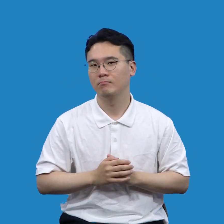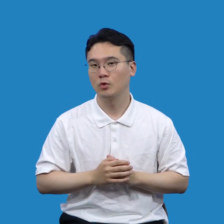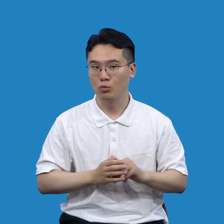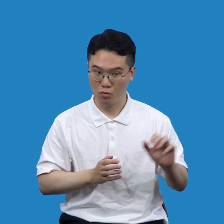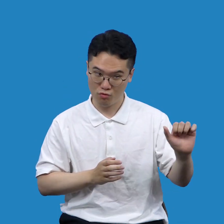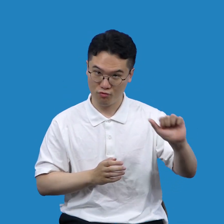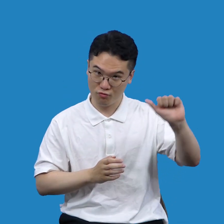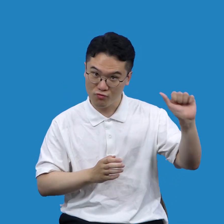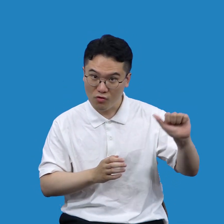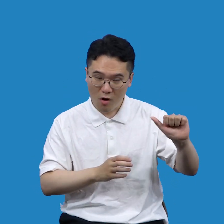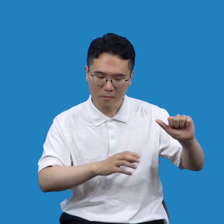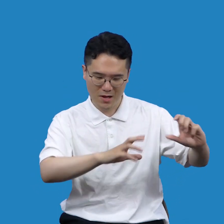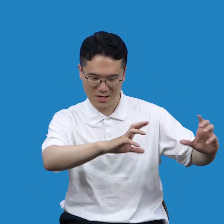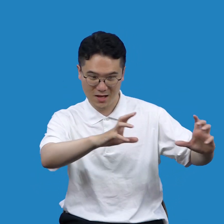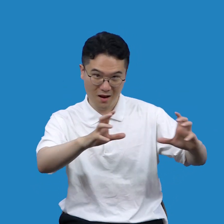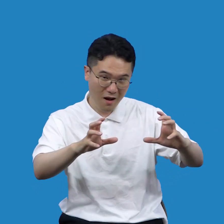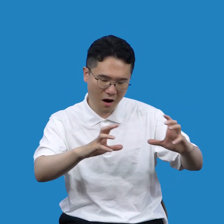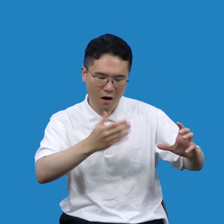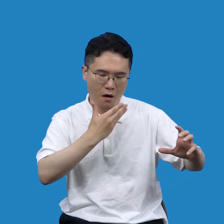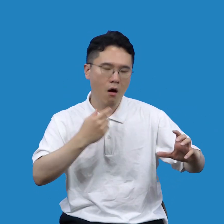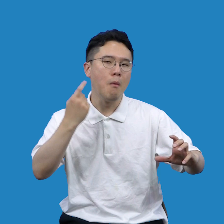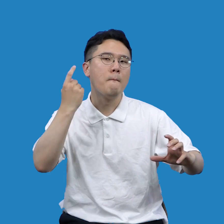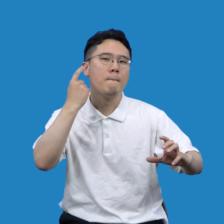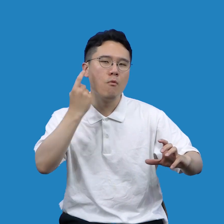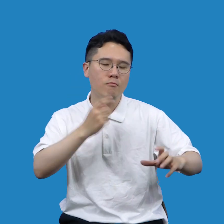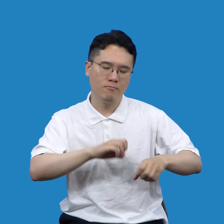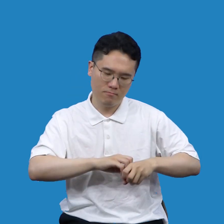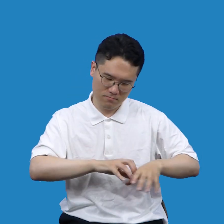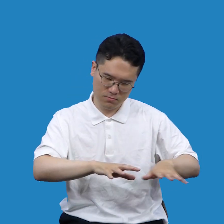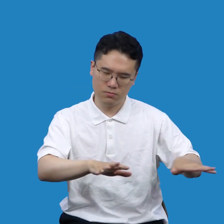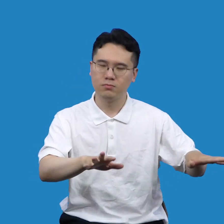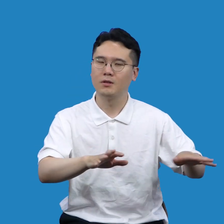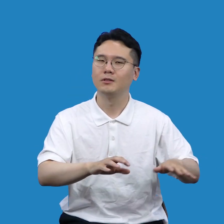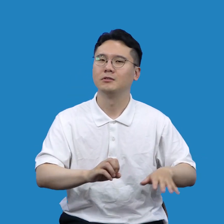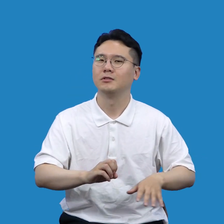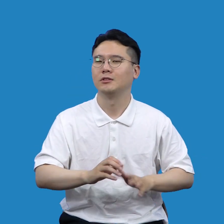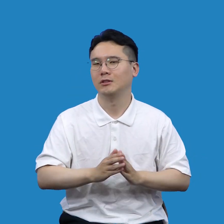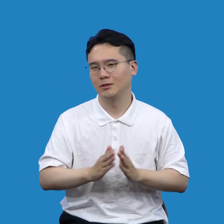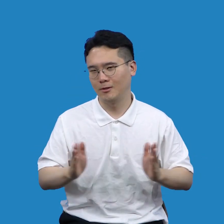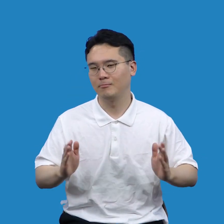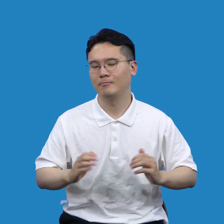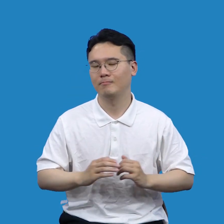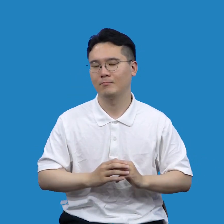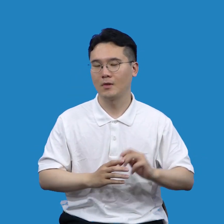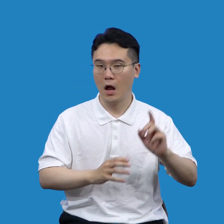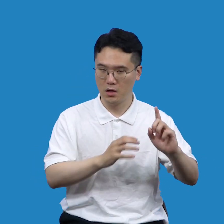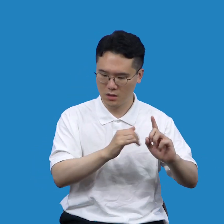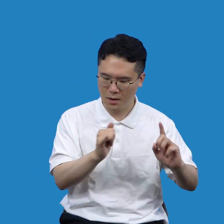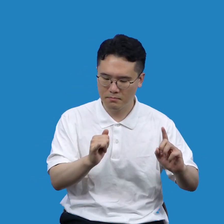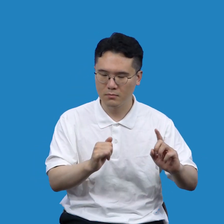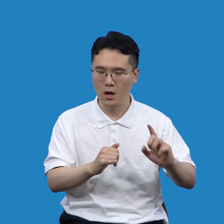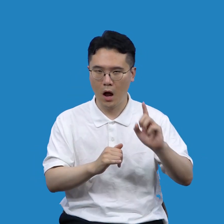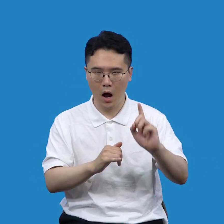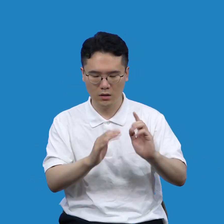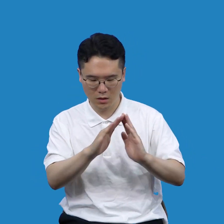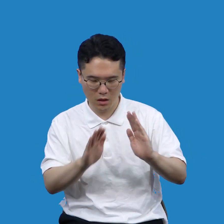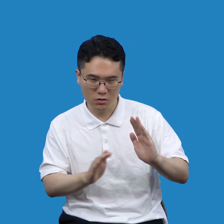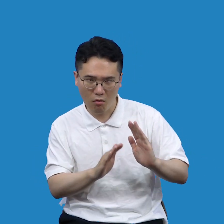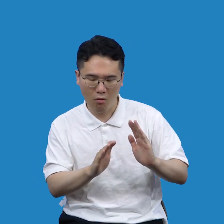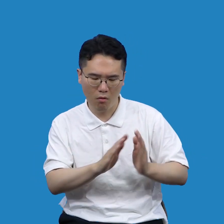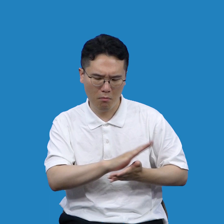새벽이 밝아왔습니다. 한 사람이 변화되고 한 가정이 변화되고 한